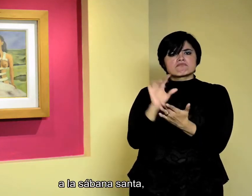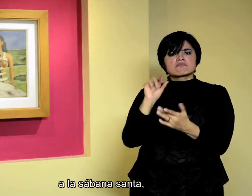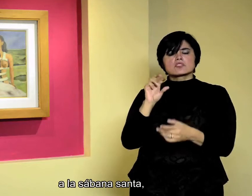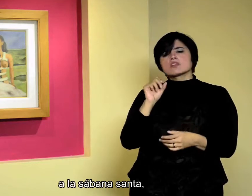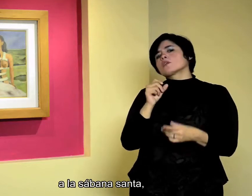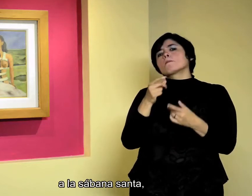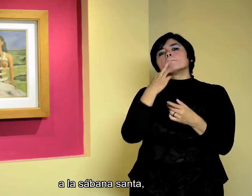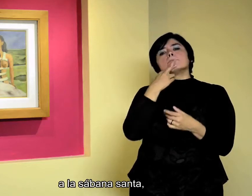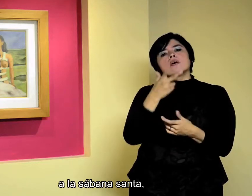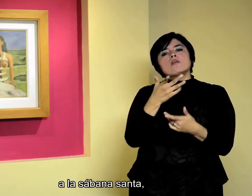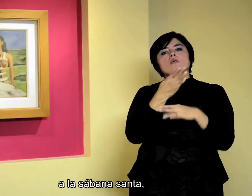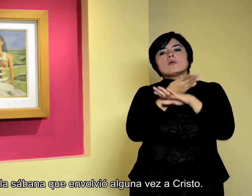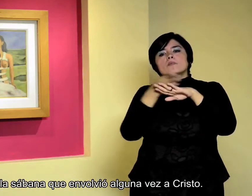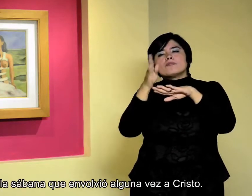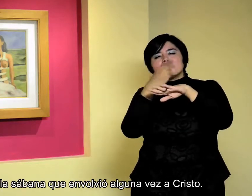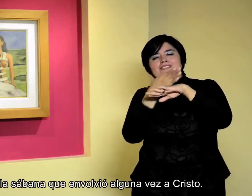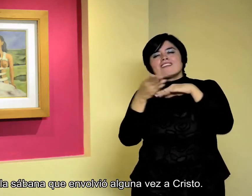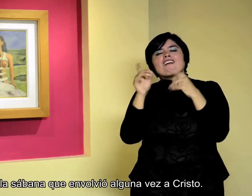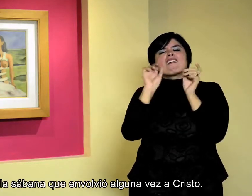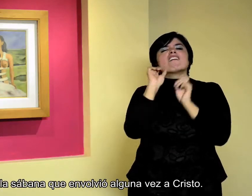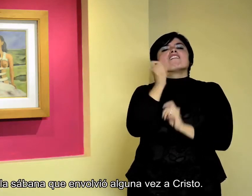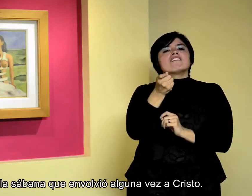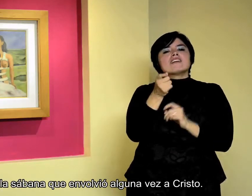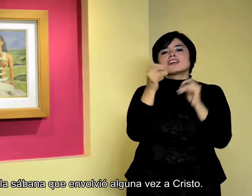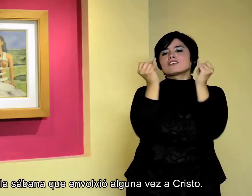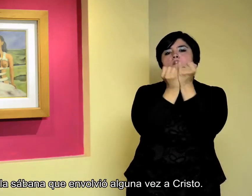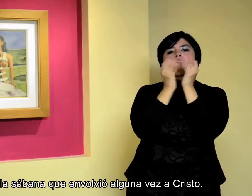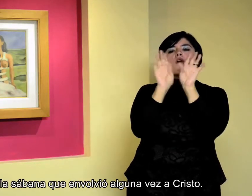la sábana santa, la sábana que envolvió alguna vez a Cristo.